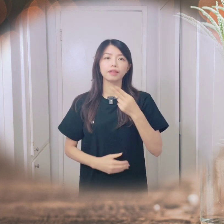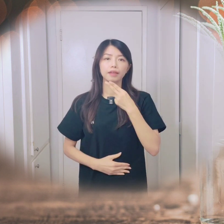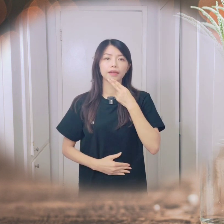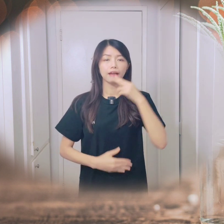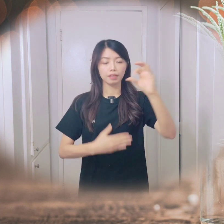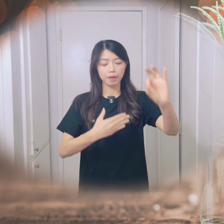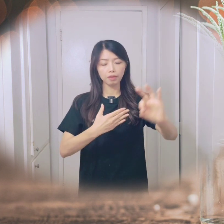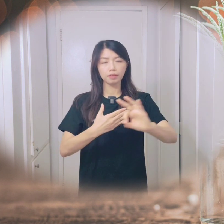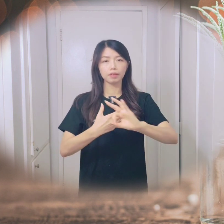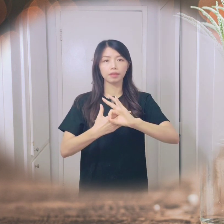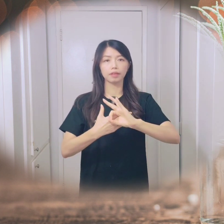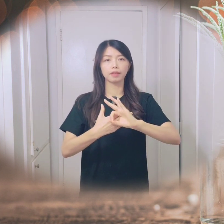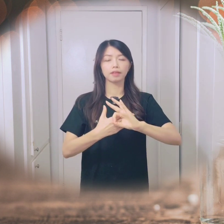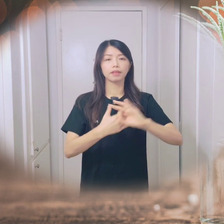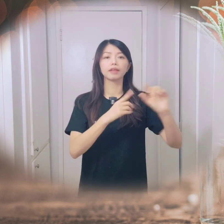은혜 아니면